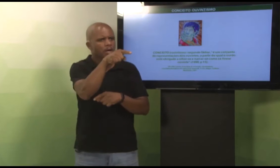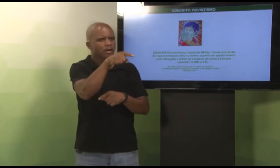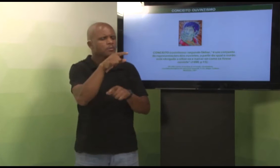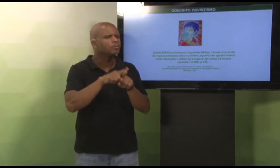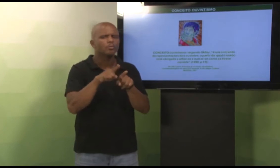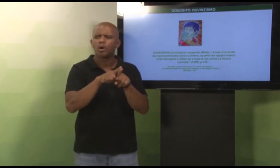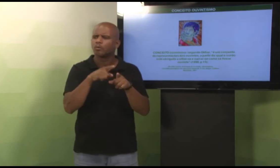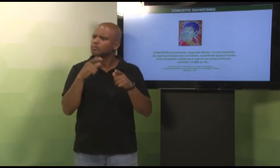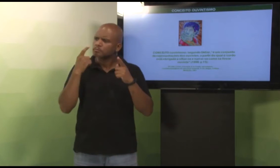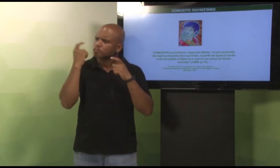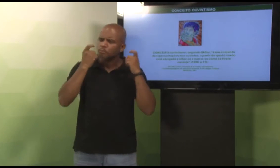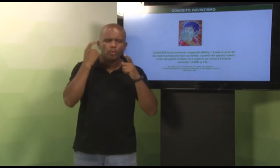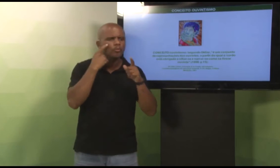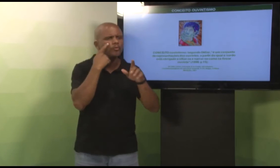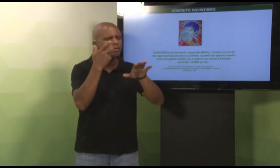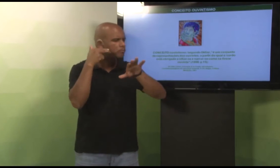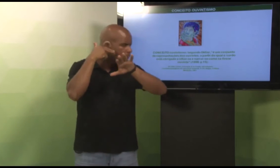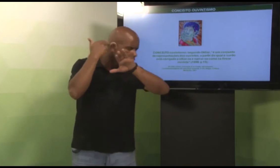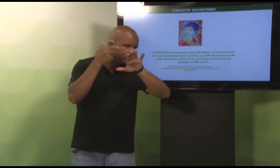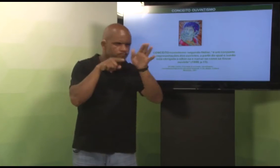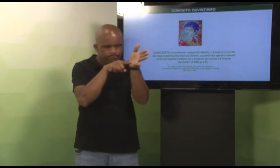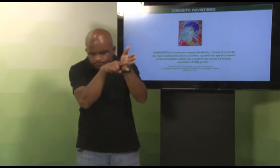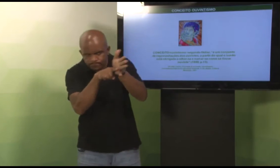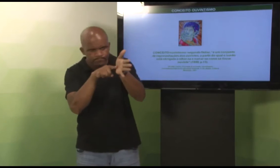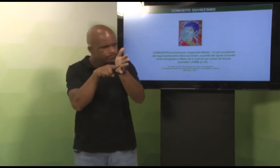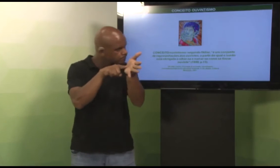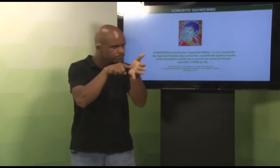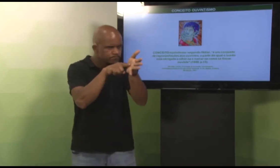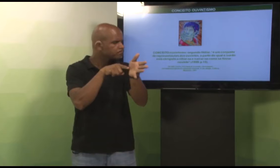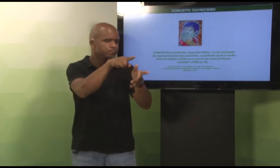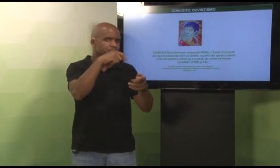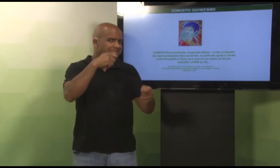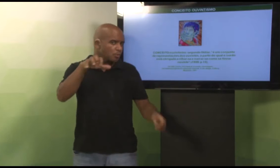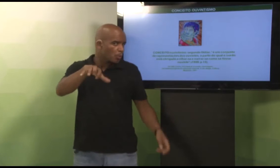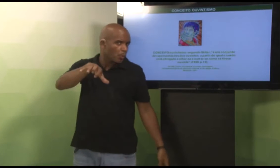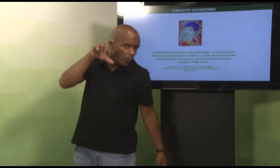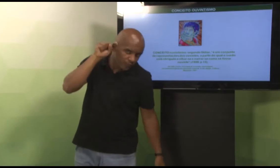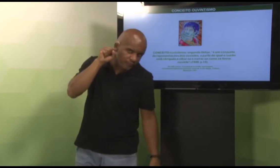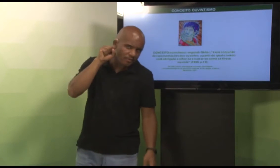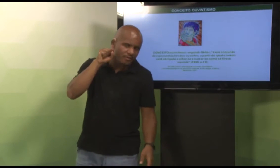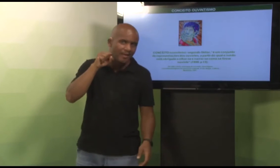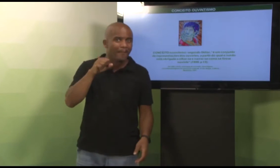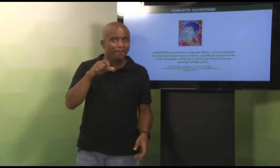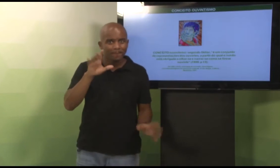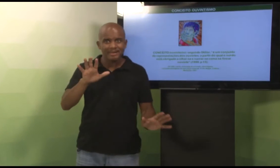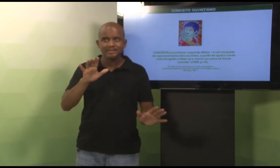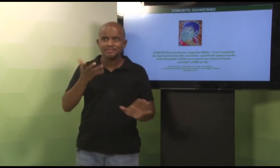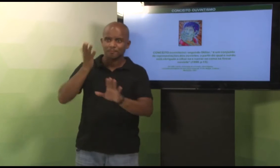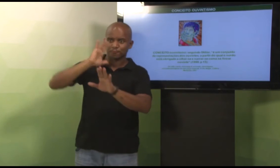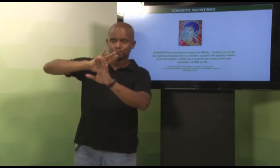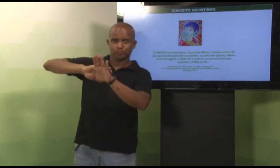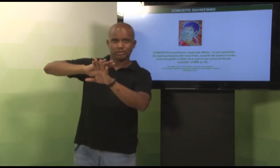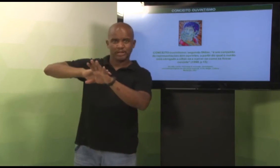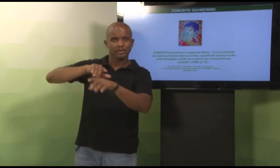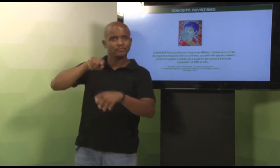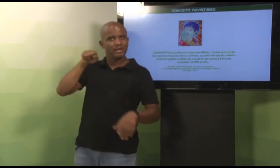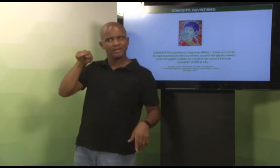surda. E a preocupação maior é com a reabilitação. É que ele volte a ouvir.